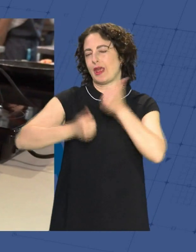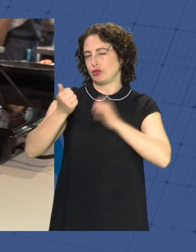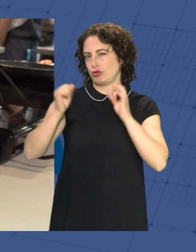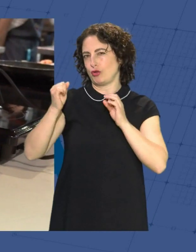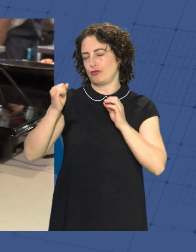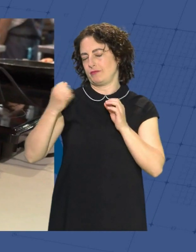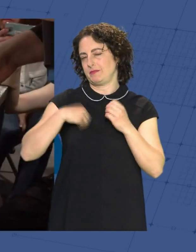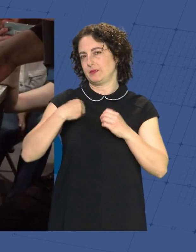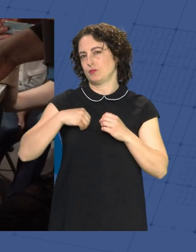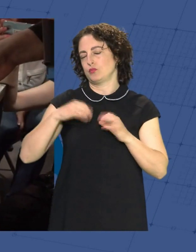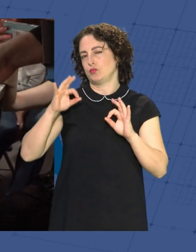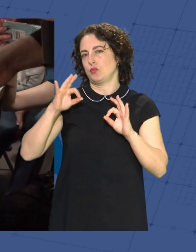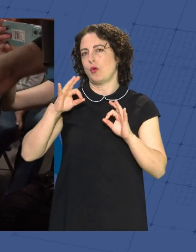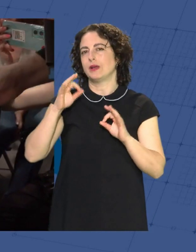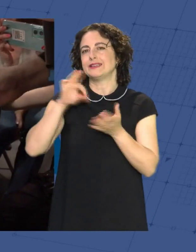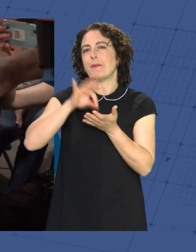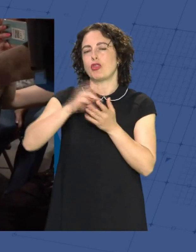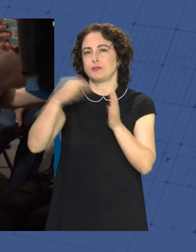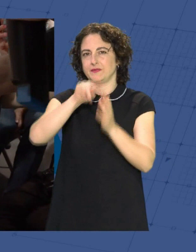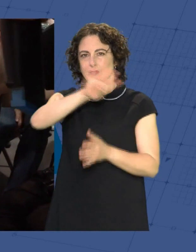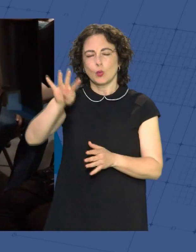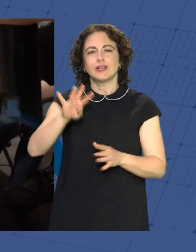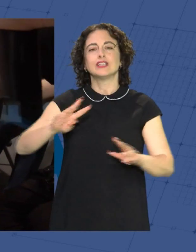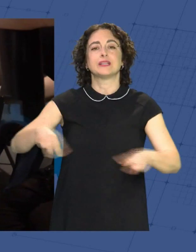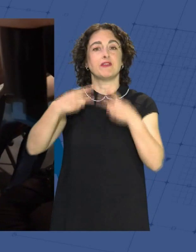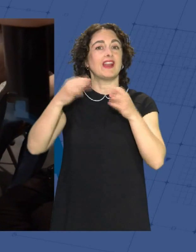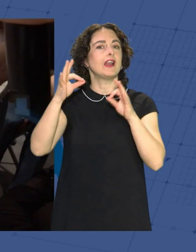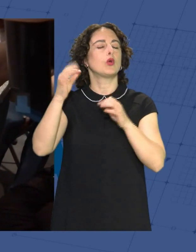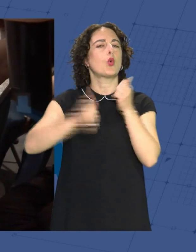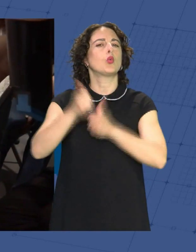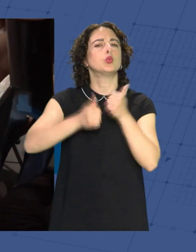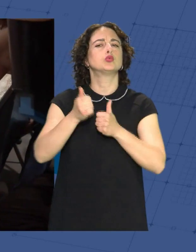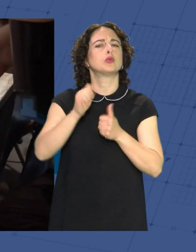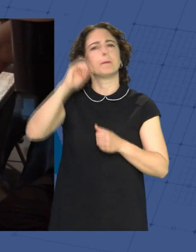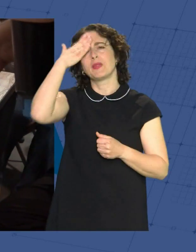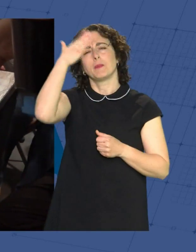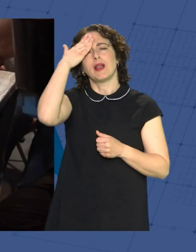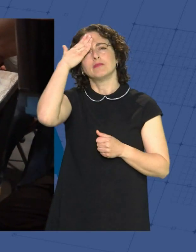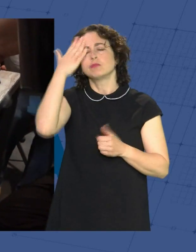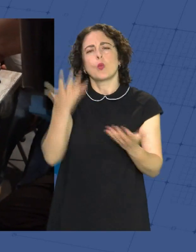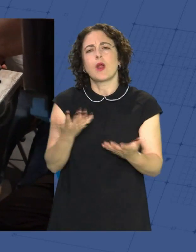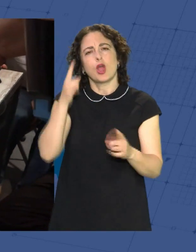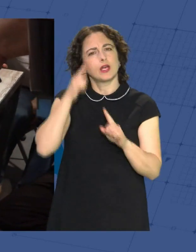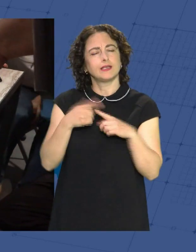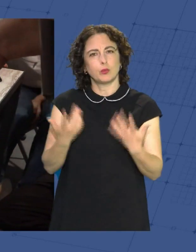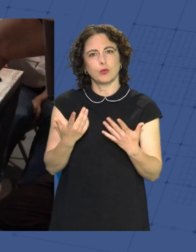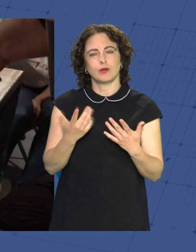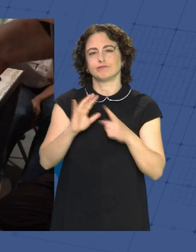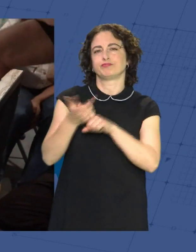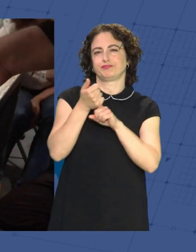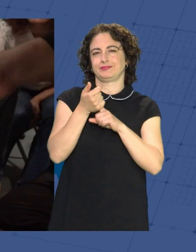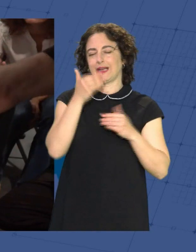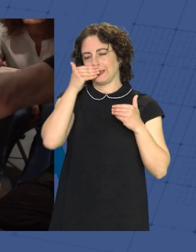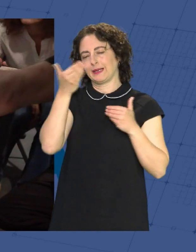2024. Estamos en la semifinal de un concurso que tiene como principal aliciente conseguir ser el representante